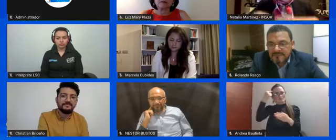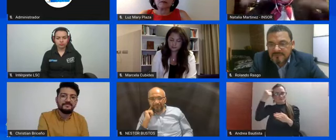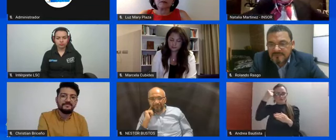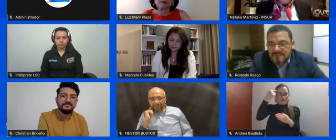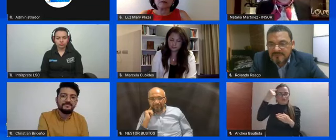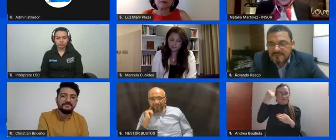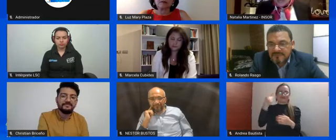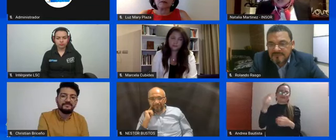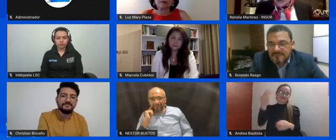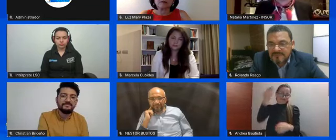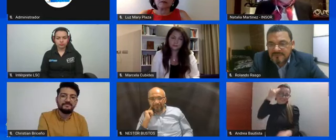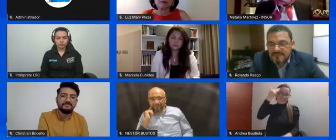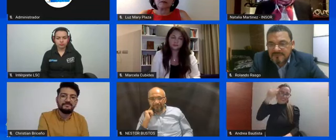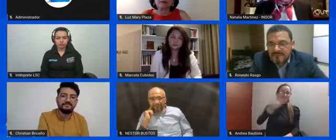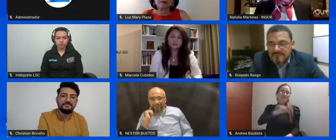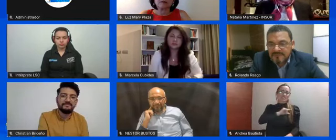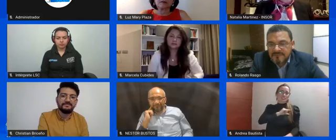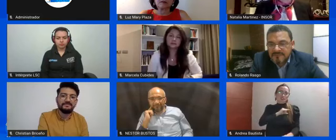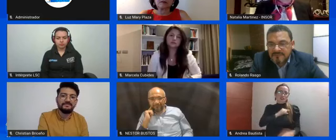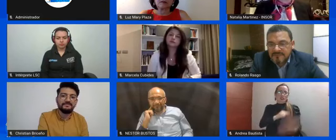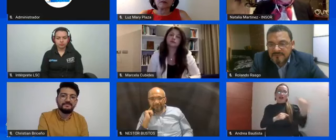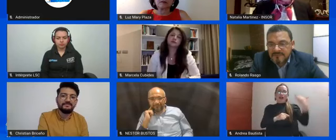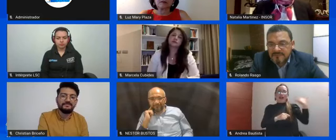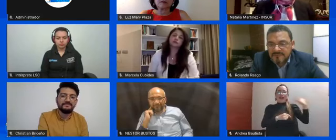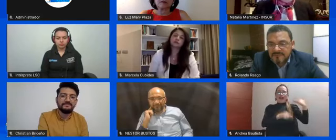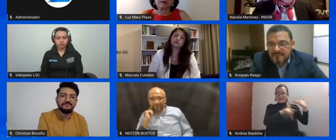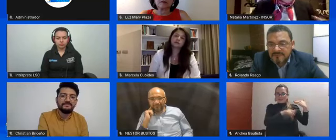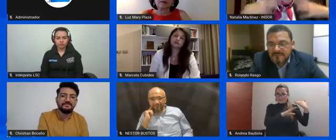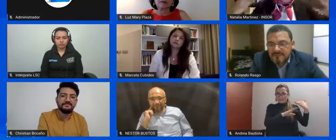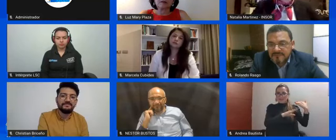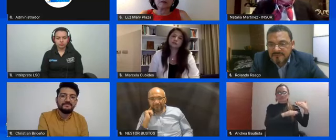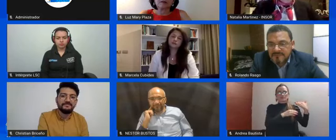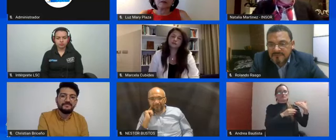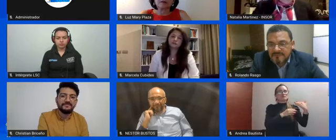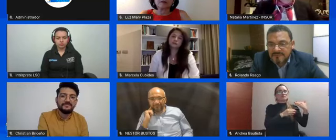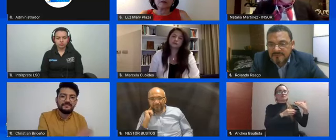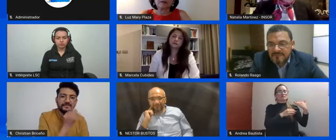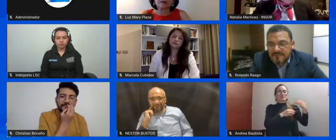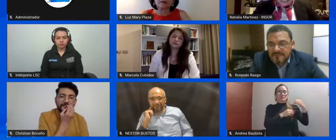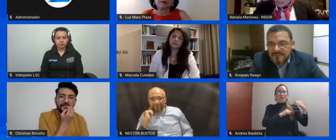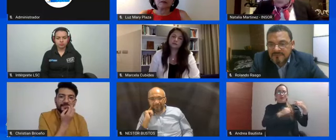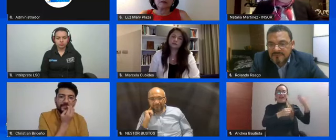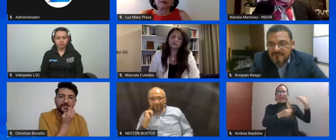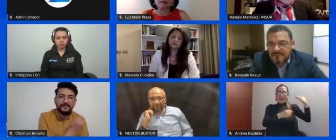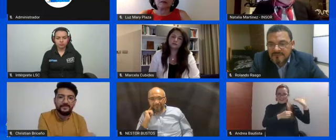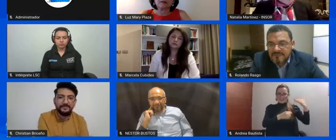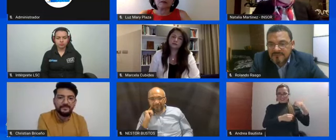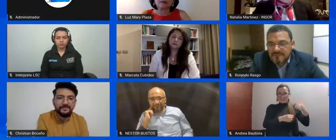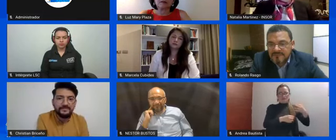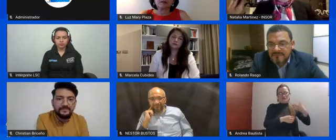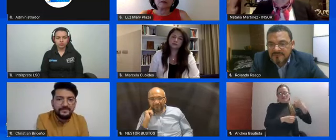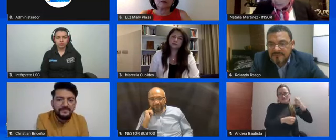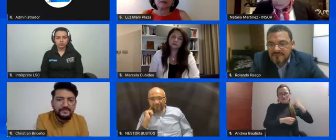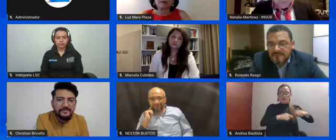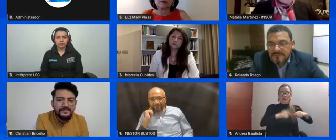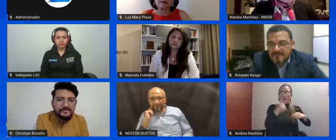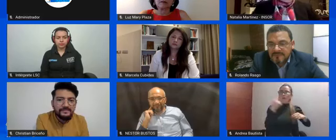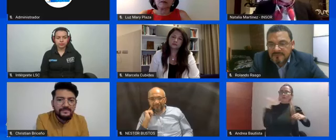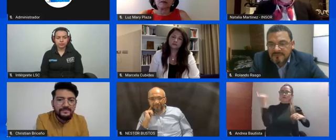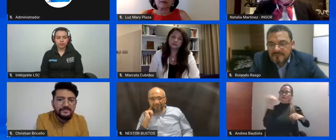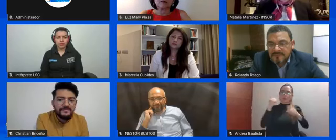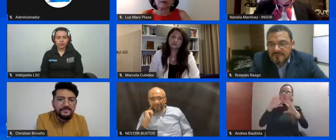Instituto, incluso a los grandes movimientos y las grandes movilizaciones que había a nivel mundial frente a la reivindicación de las personas con discapacidad, y eso también